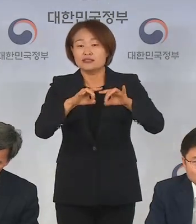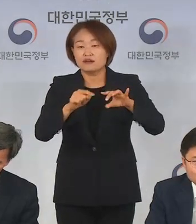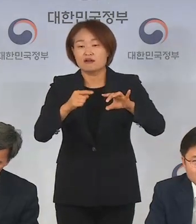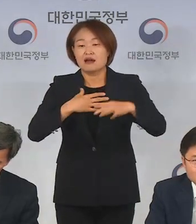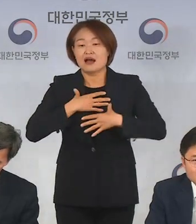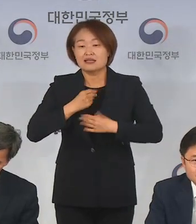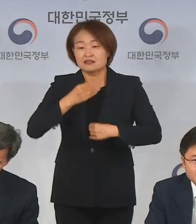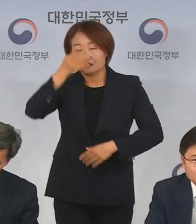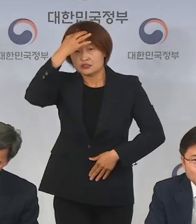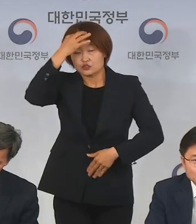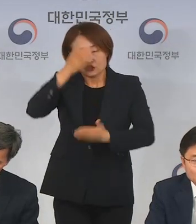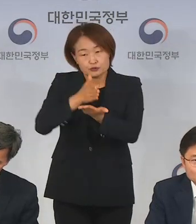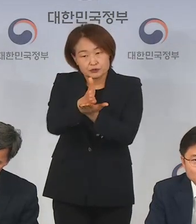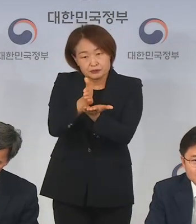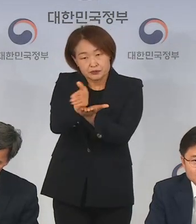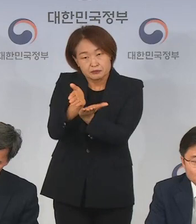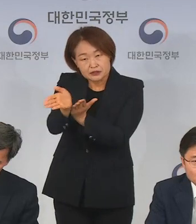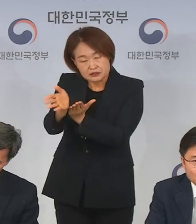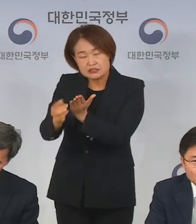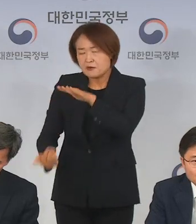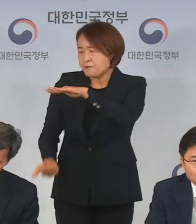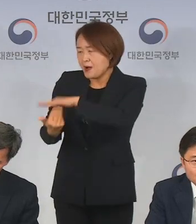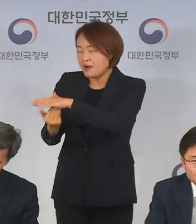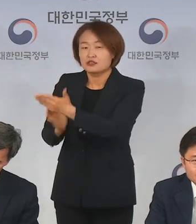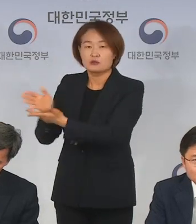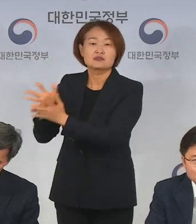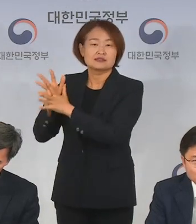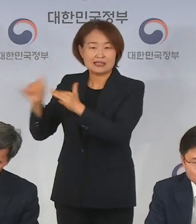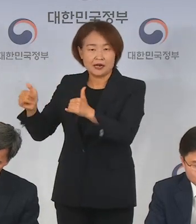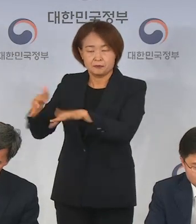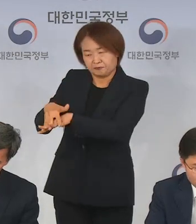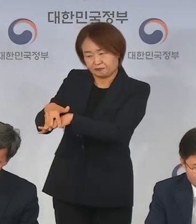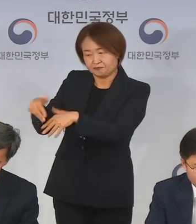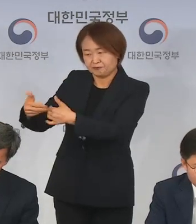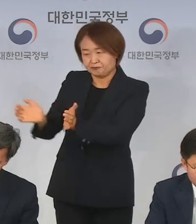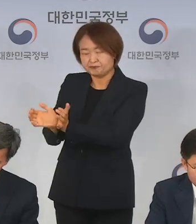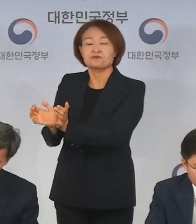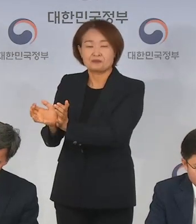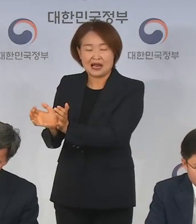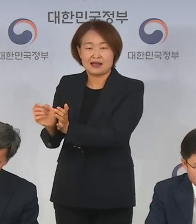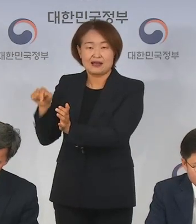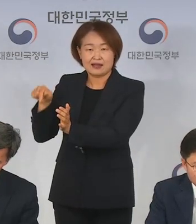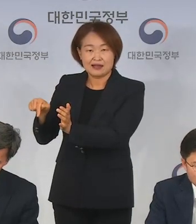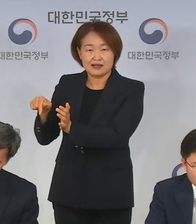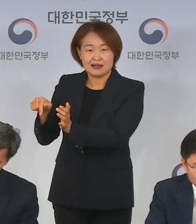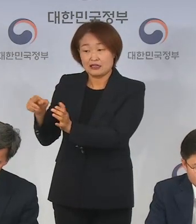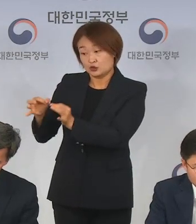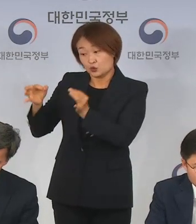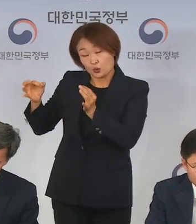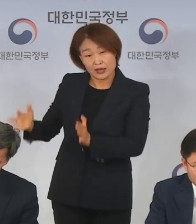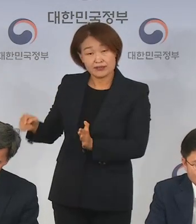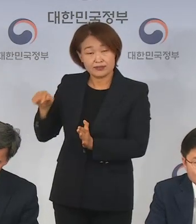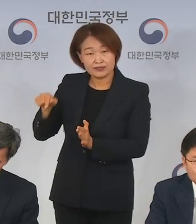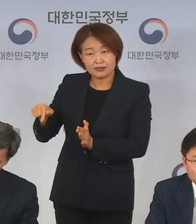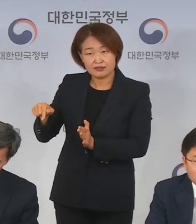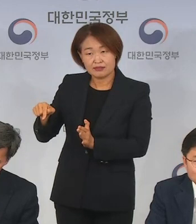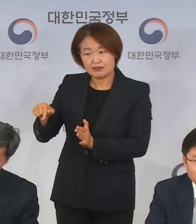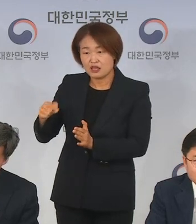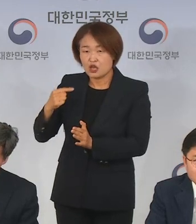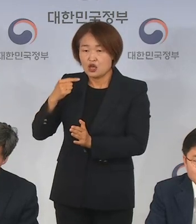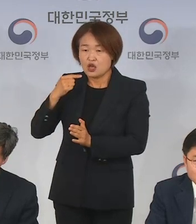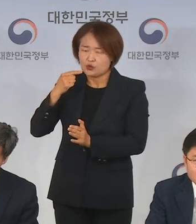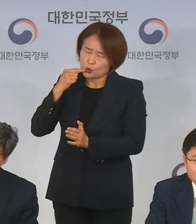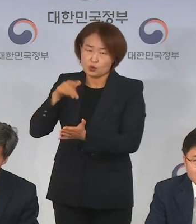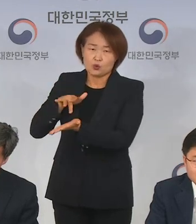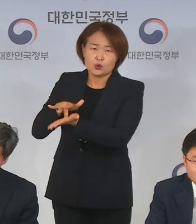원자력안전기술원의 분야별 최고 전문가들로 팀을 꾸려서 그동안 이 오염수